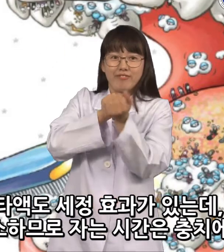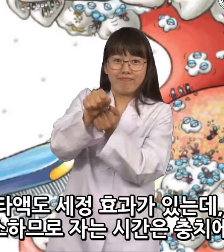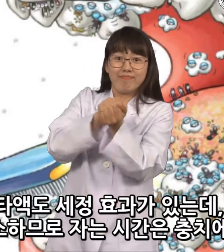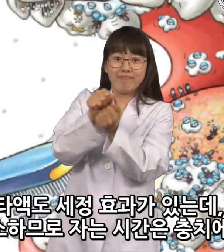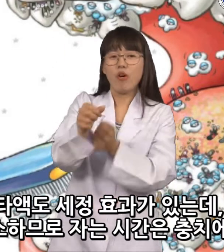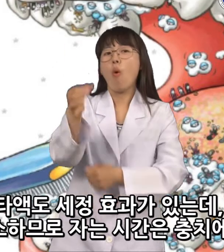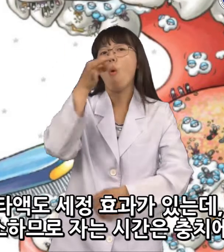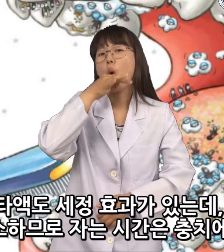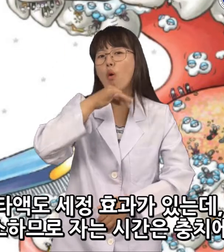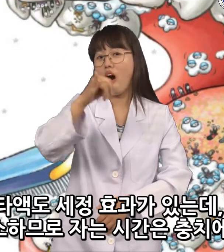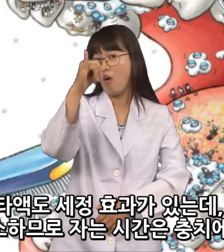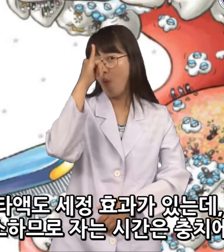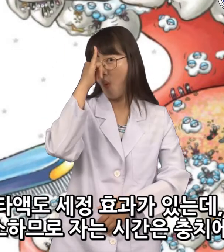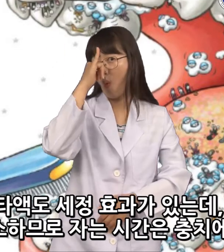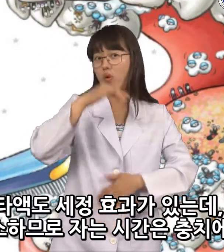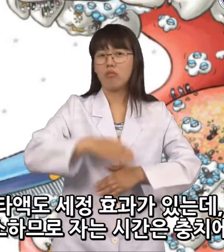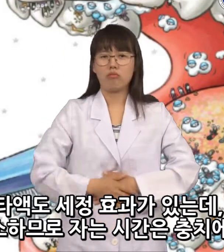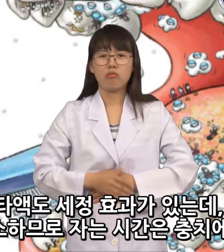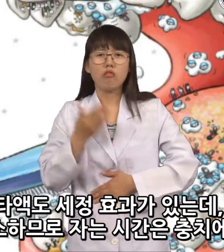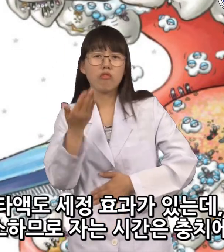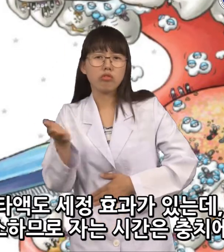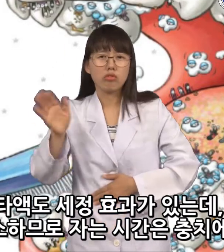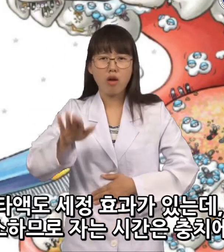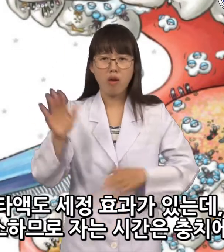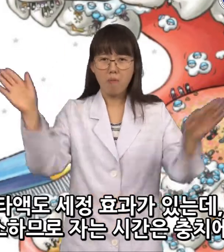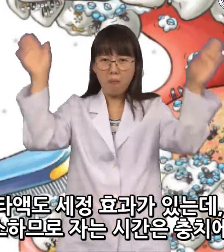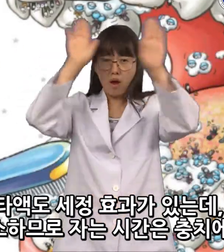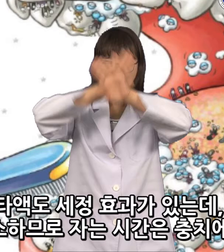세정 효과가 있는데